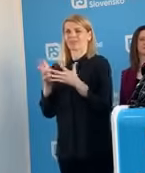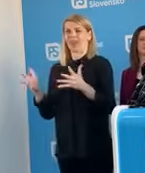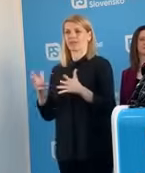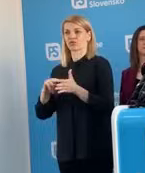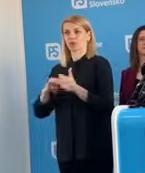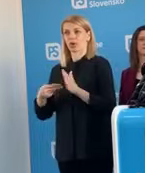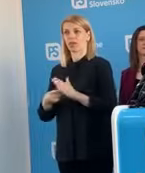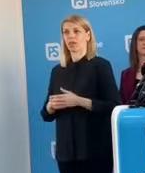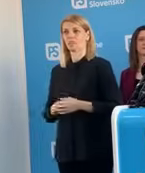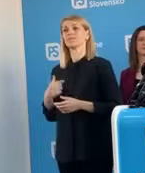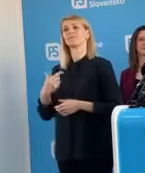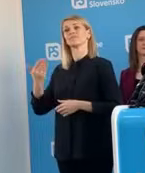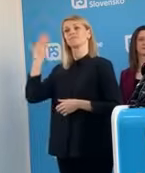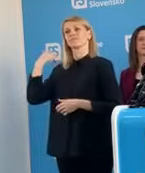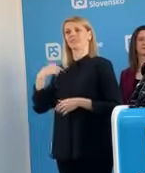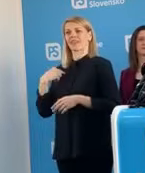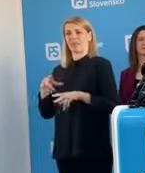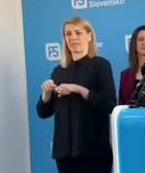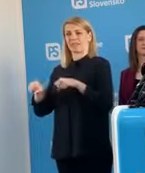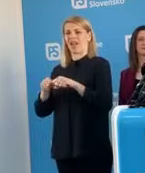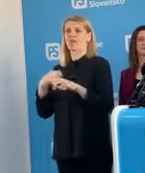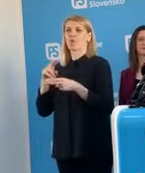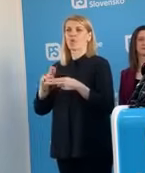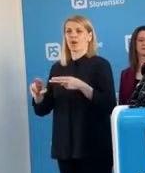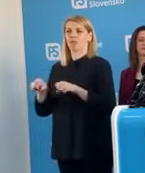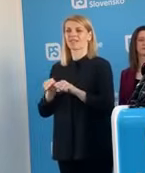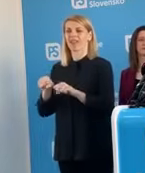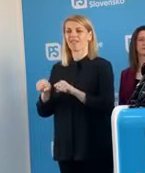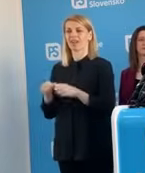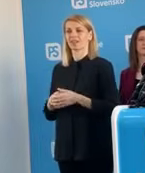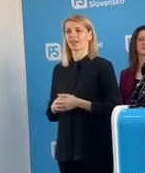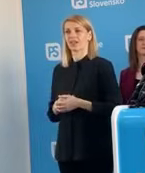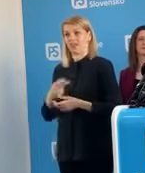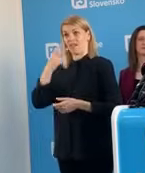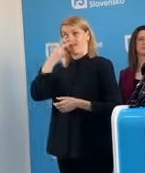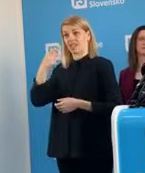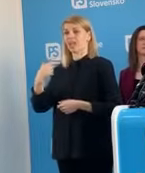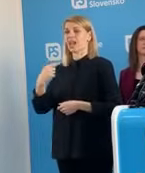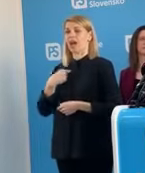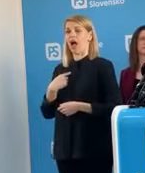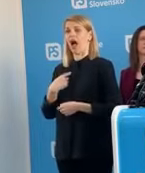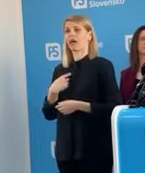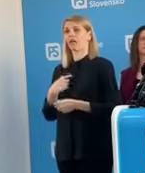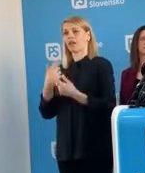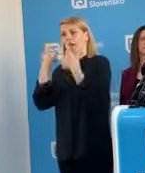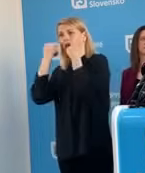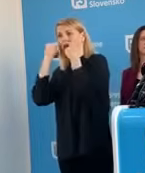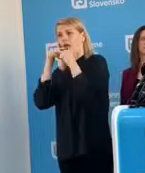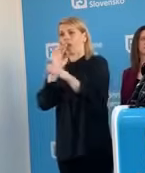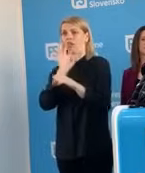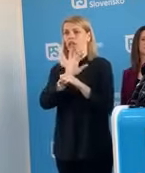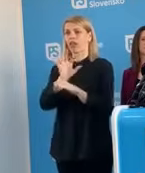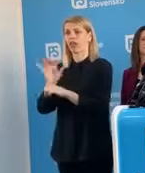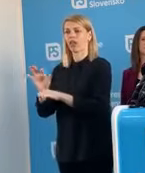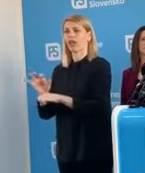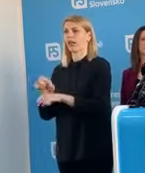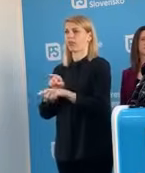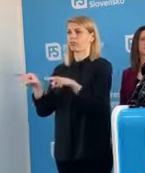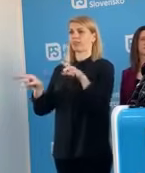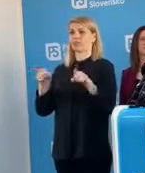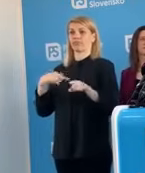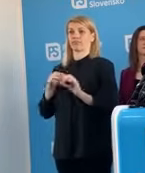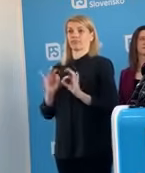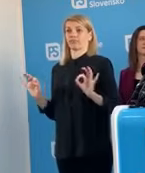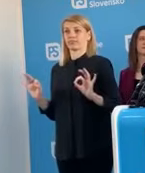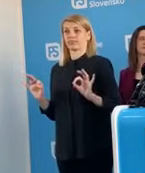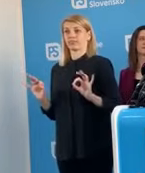keď ja som bol premiérom úradníckej vlády, videli ste ma fňukať alebo vyhovárať sa na tlačovkách, že kto všetko za čo